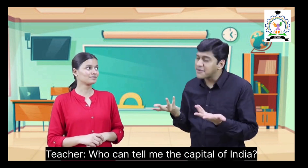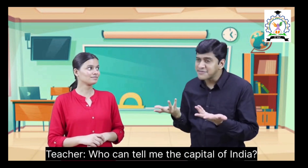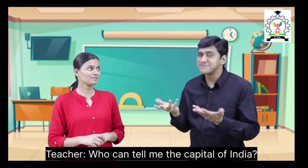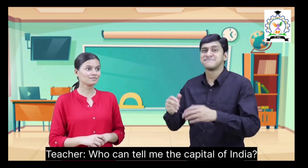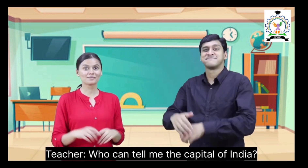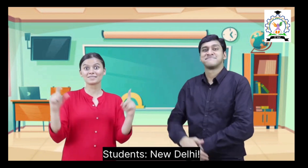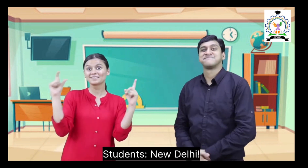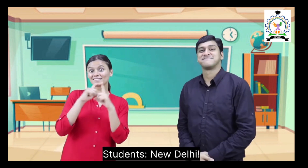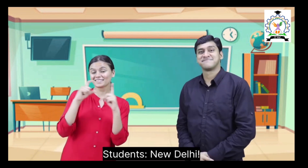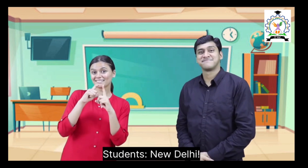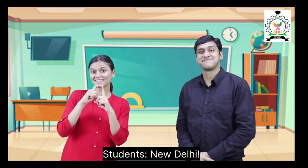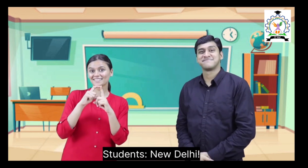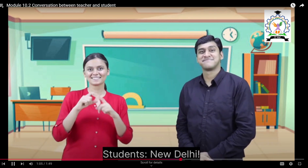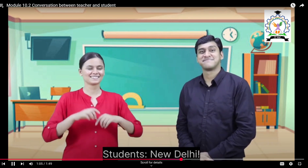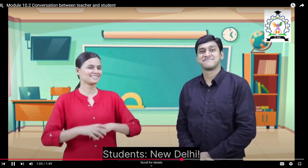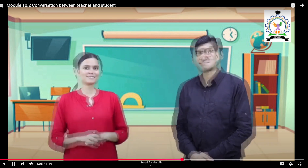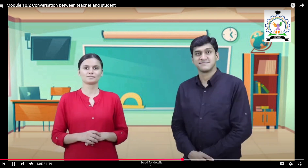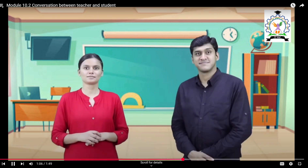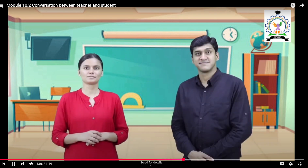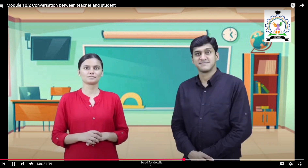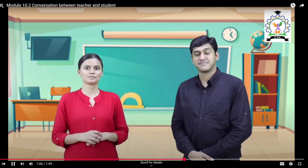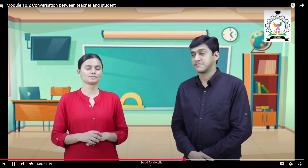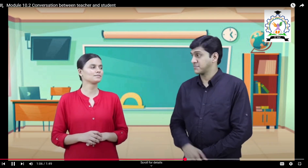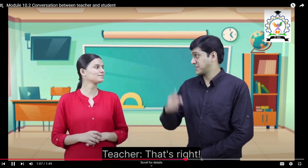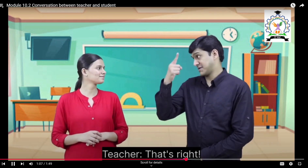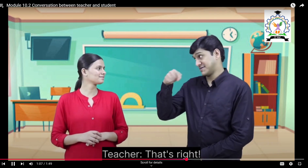भारत की राजधानी क्या है? नई दिल्ली।